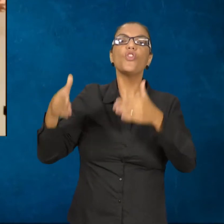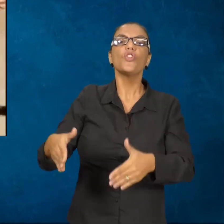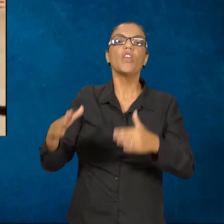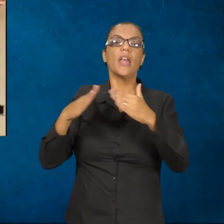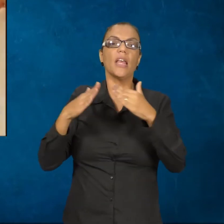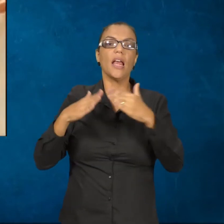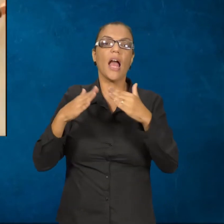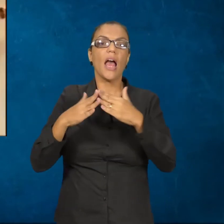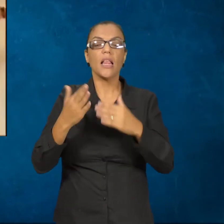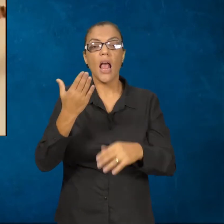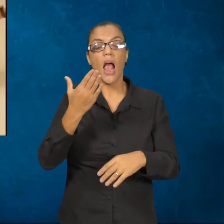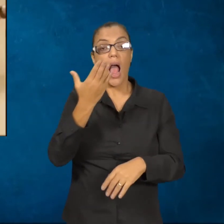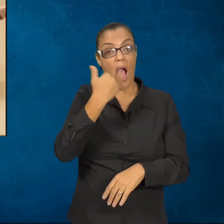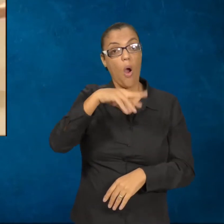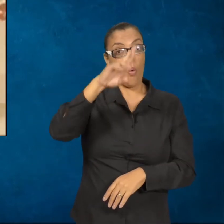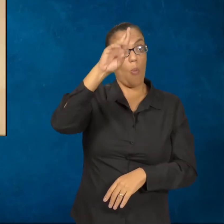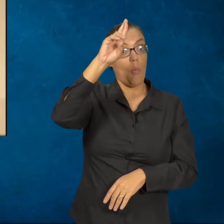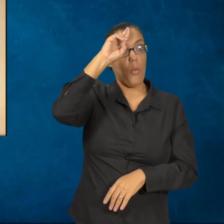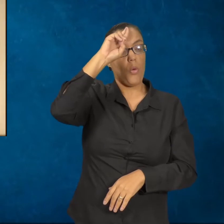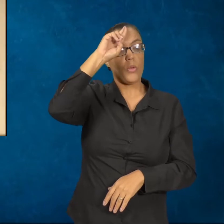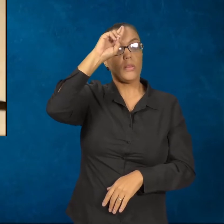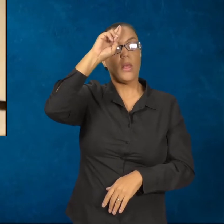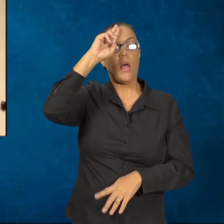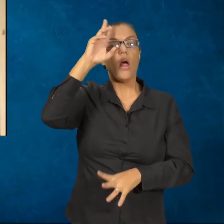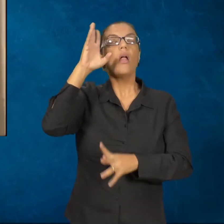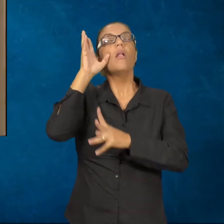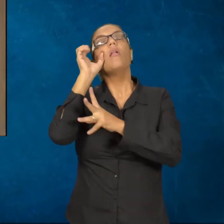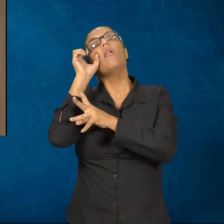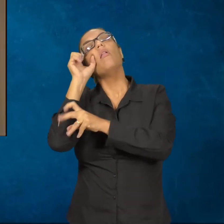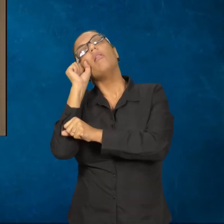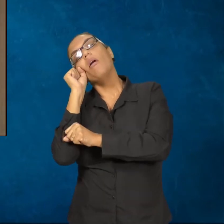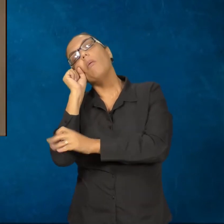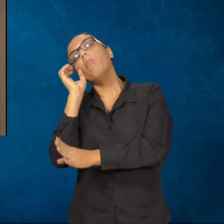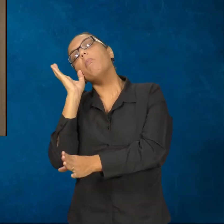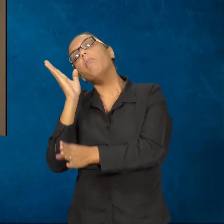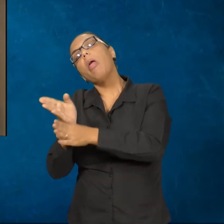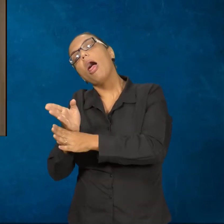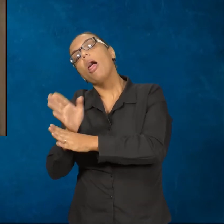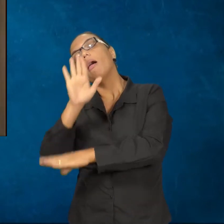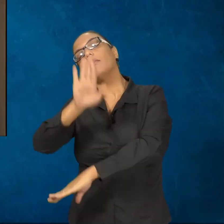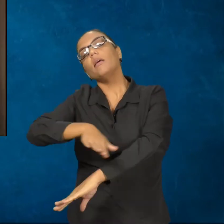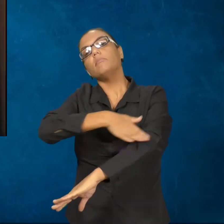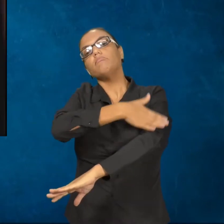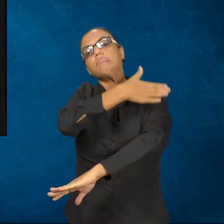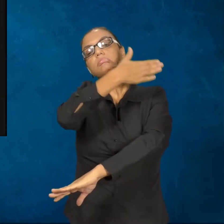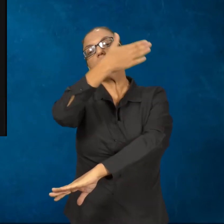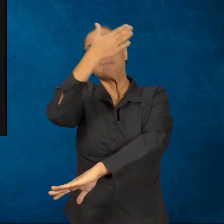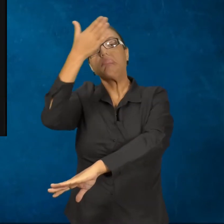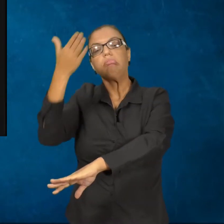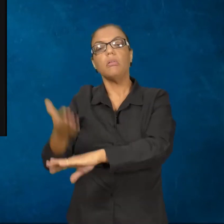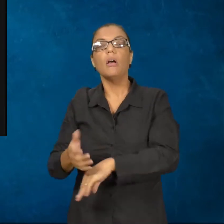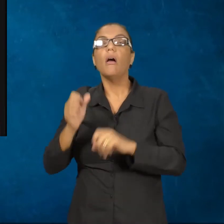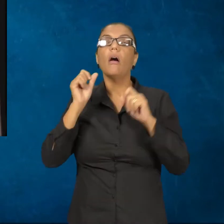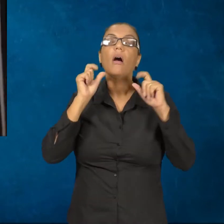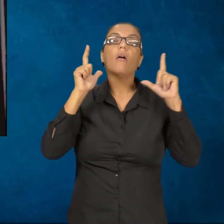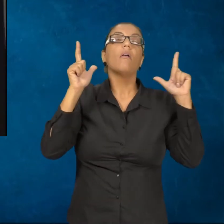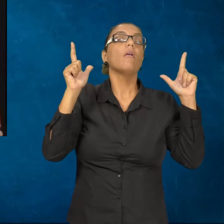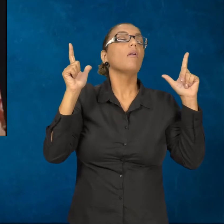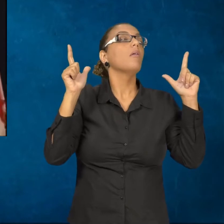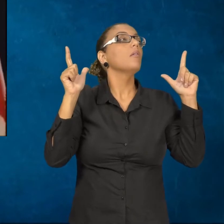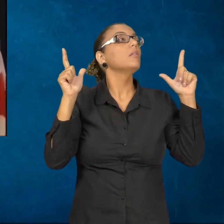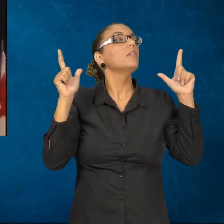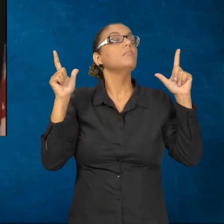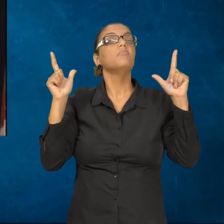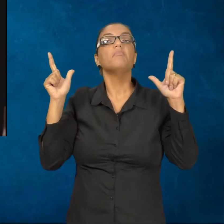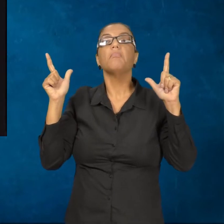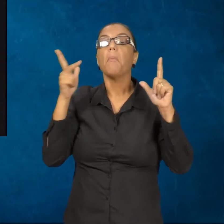almoça, dorme que nem um porco a tarde inteira, acorda todo embaçado, que parece que tem algodão no cérebro.